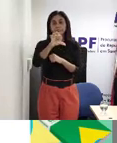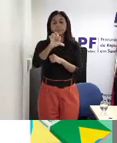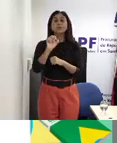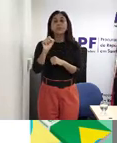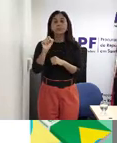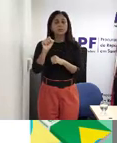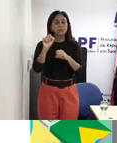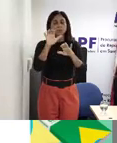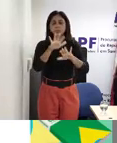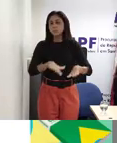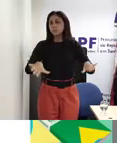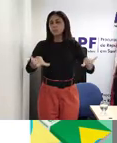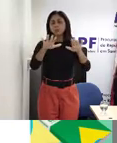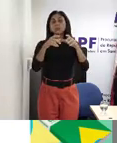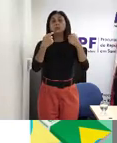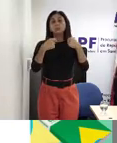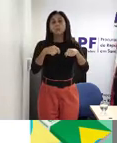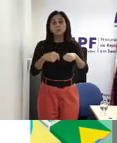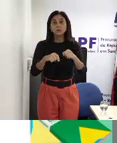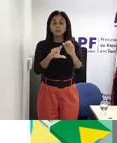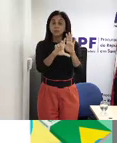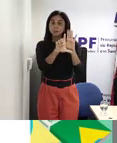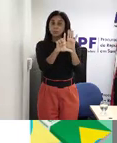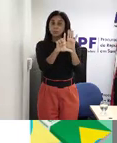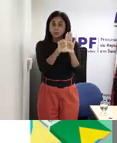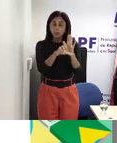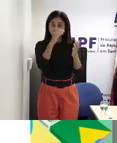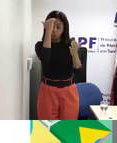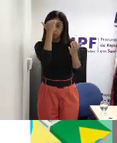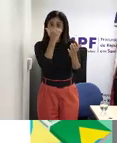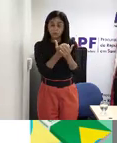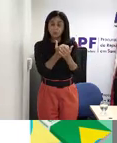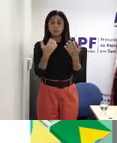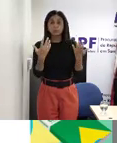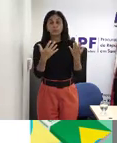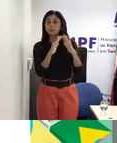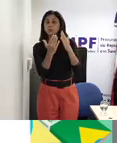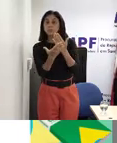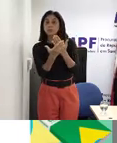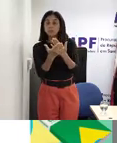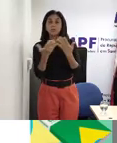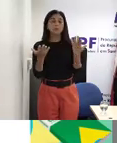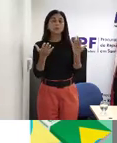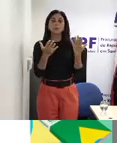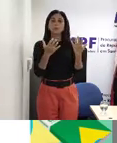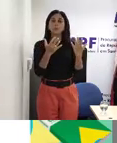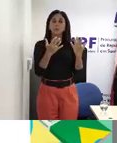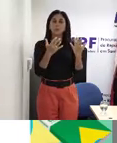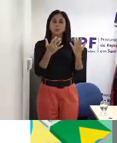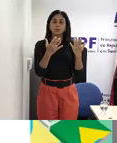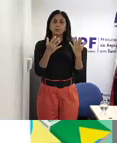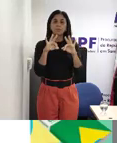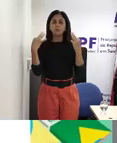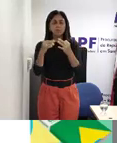adotarão todas as medidas legislativas administrativas sociais e educacionais apropriadas para proteger